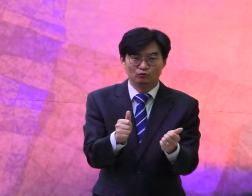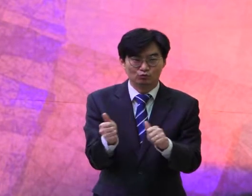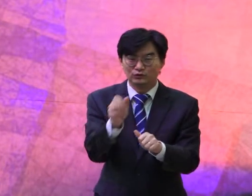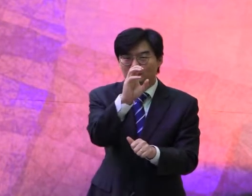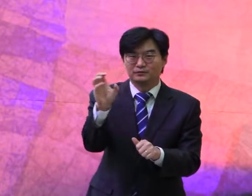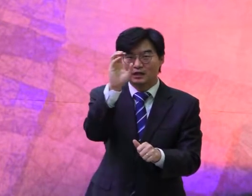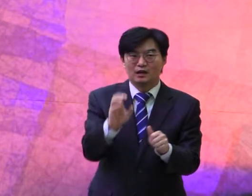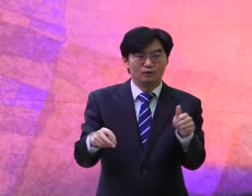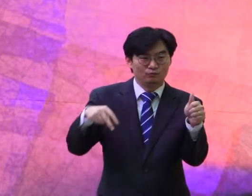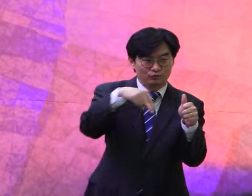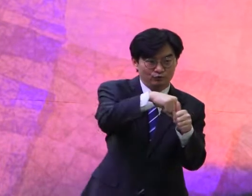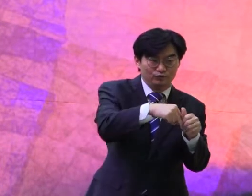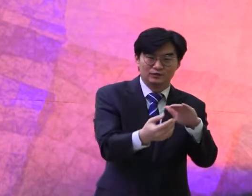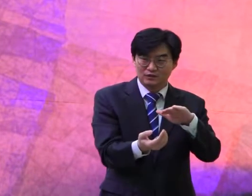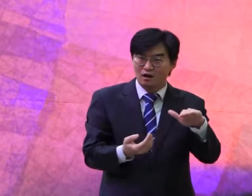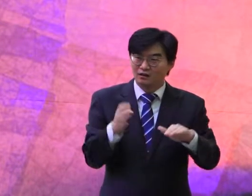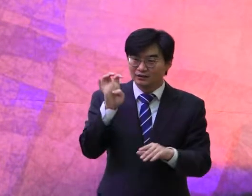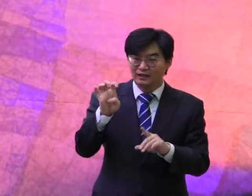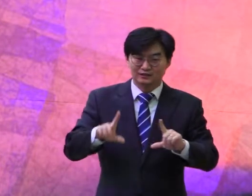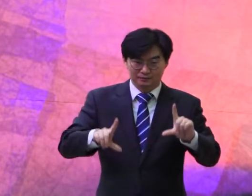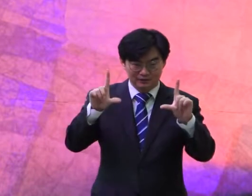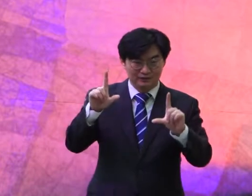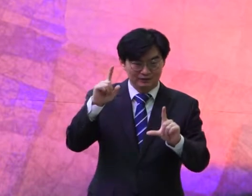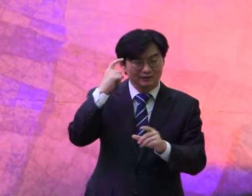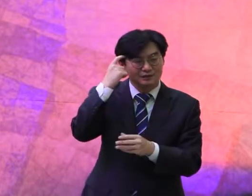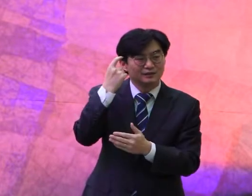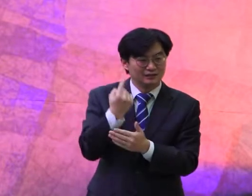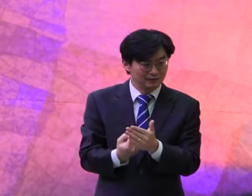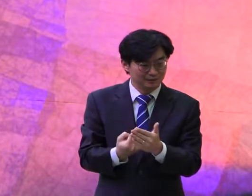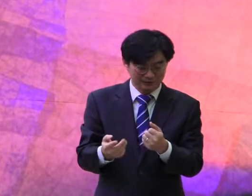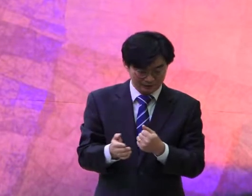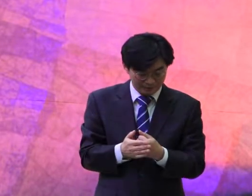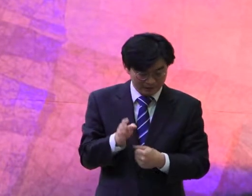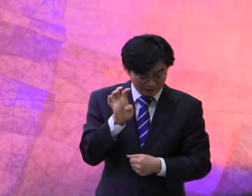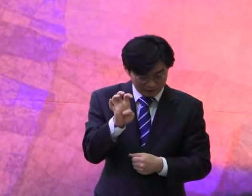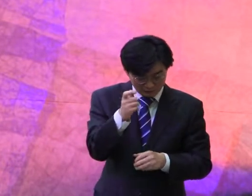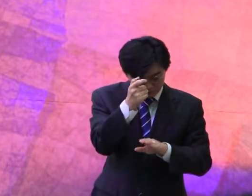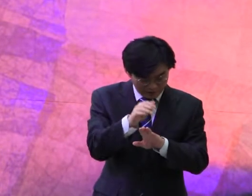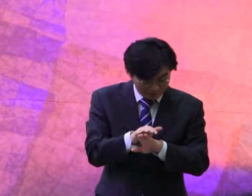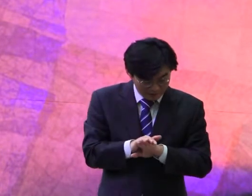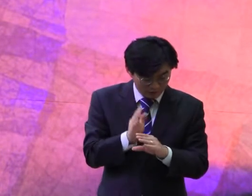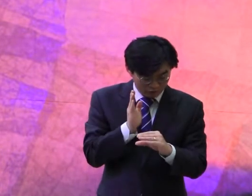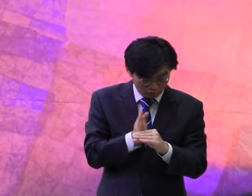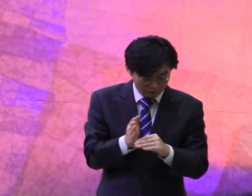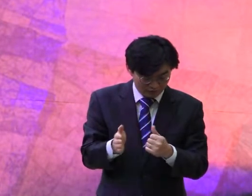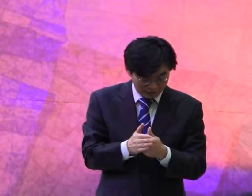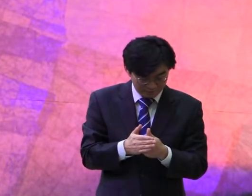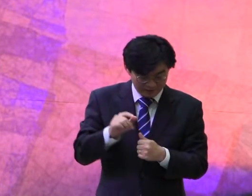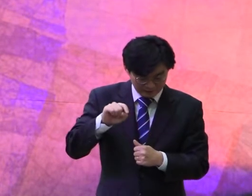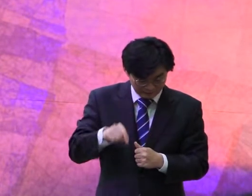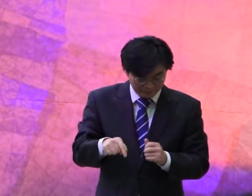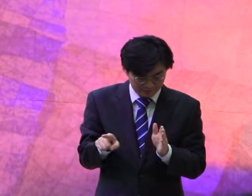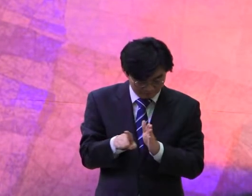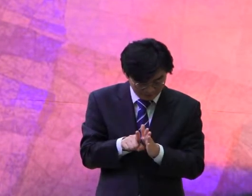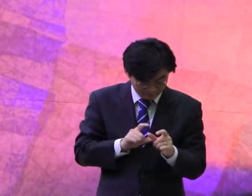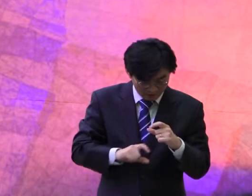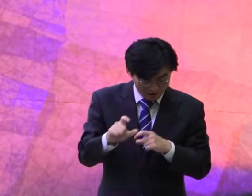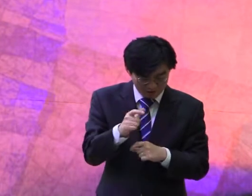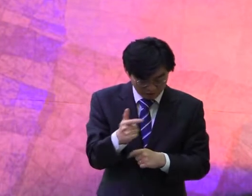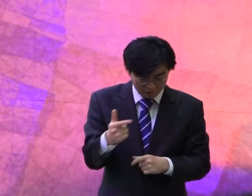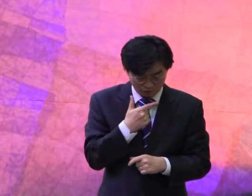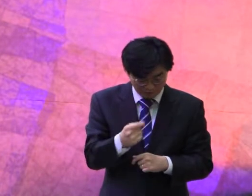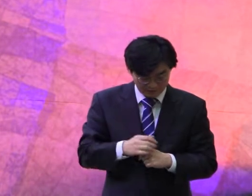간절해지고 깊어지고, 그래서 더 깊은 부활절을 맞을 수 있는 그런 신앙을 점검하는 시간 되시기를 바랍니다.